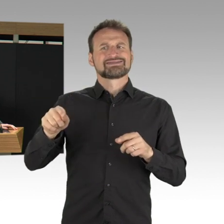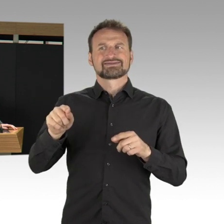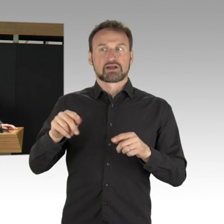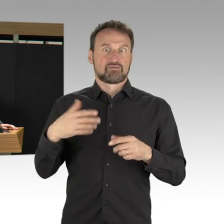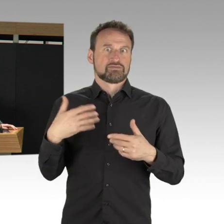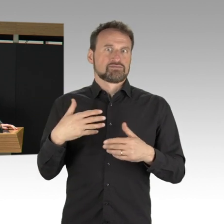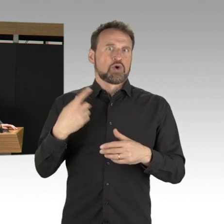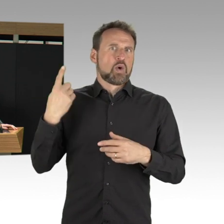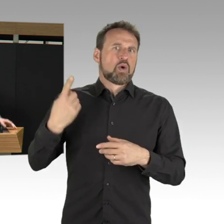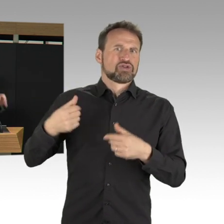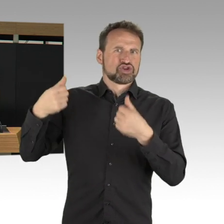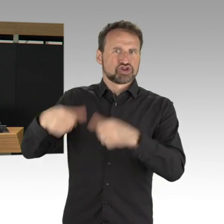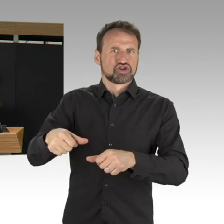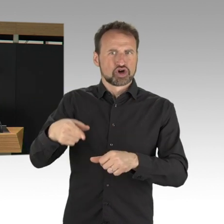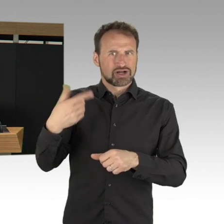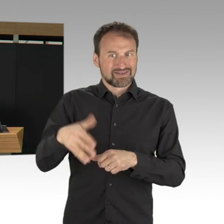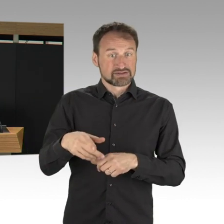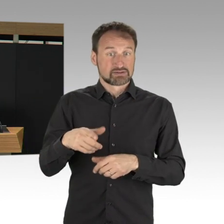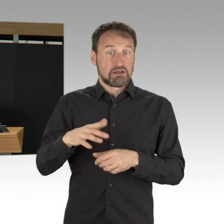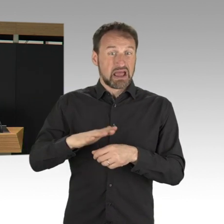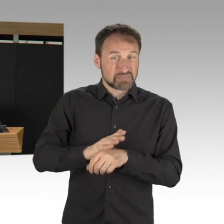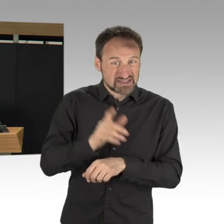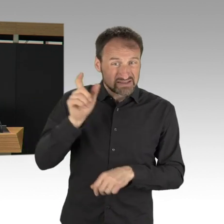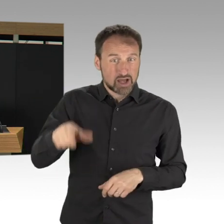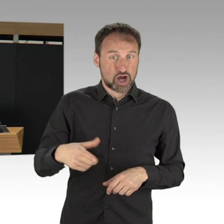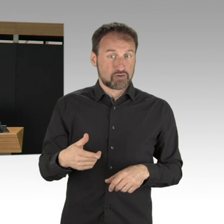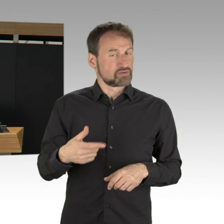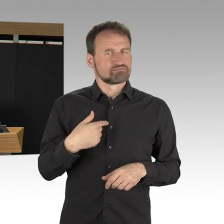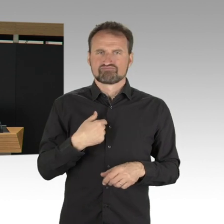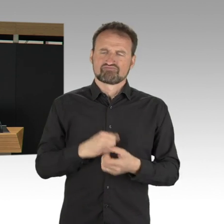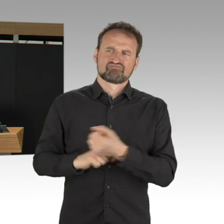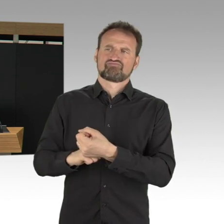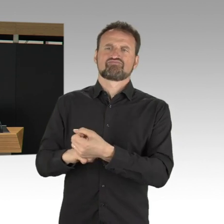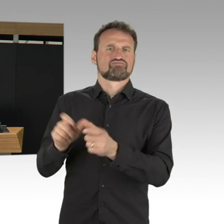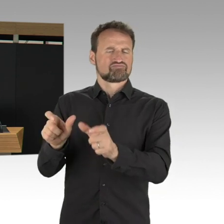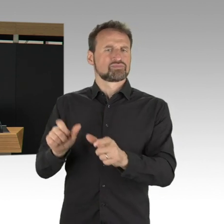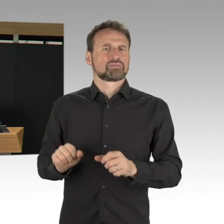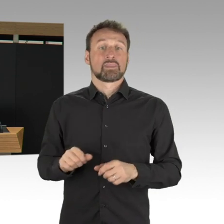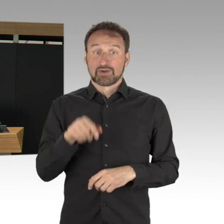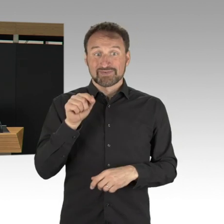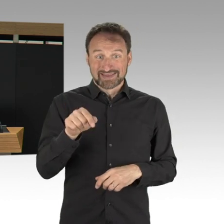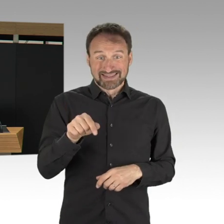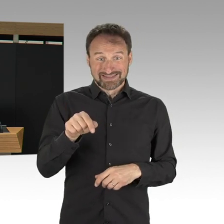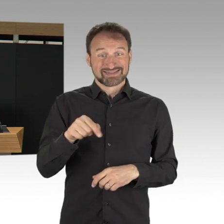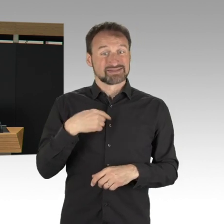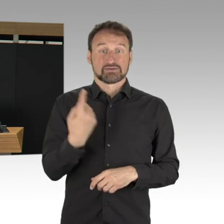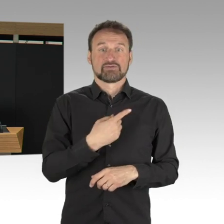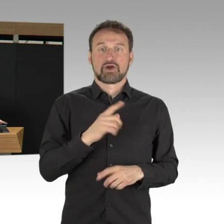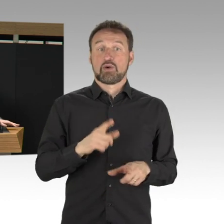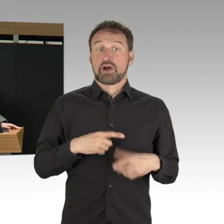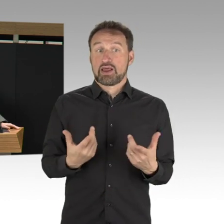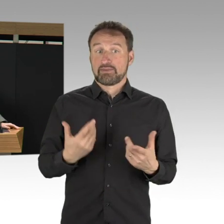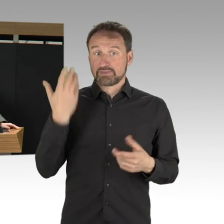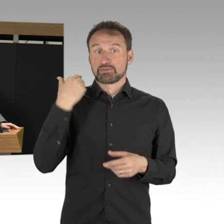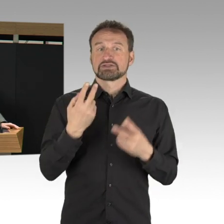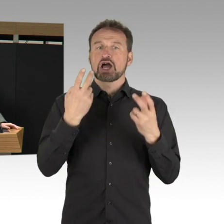Haus entfernt werden. Und wir werden jeden Versuch, diese zur Normalität werden zu lassen, entschieden